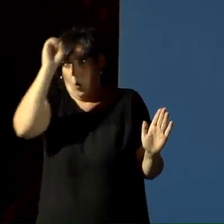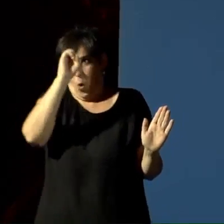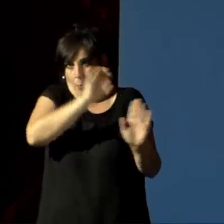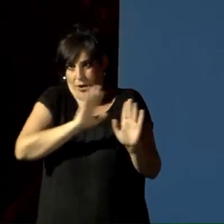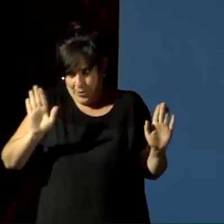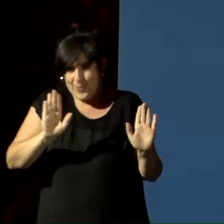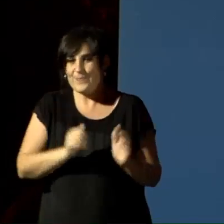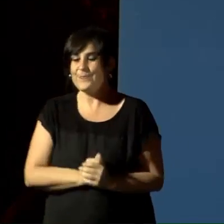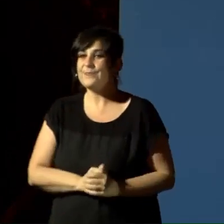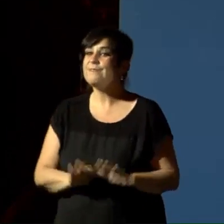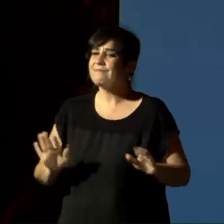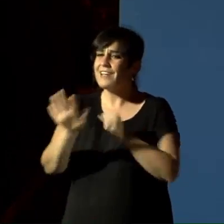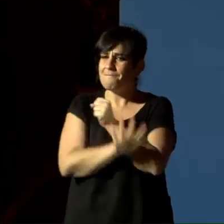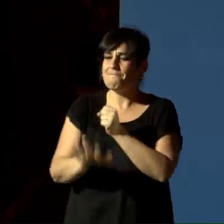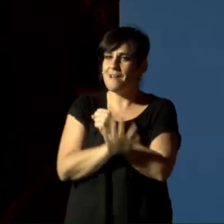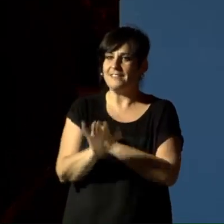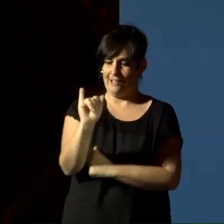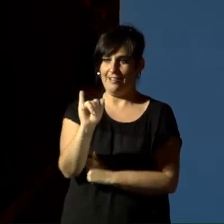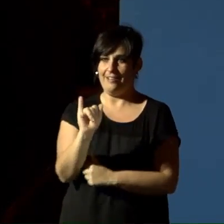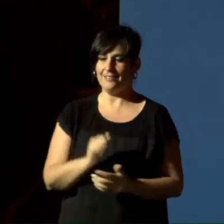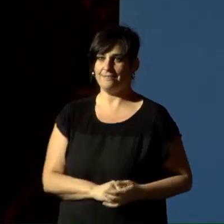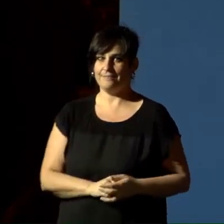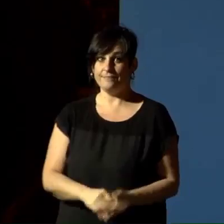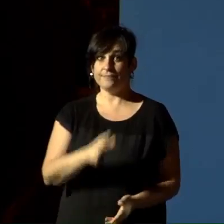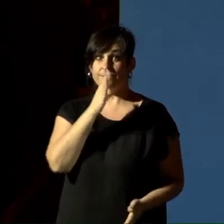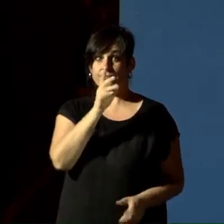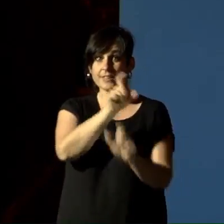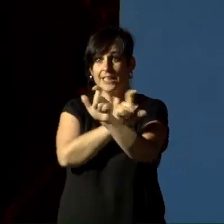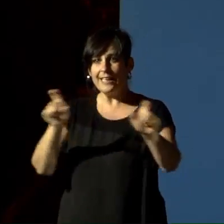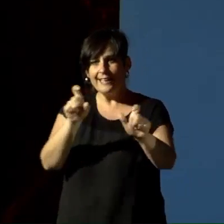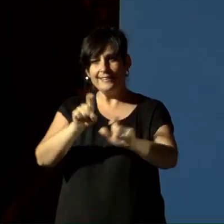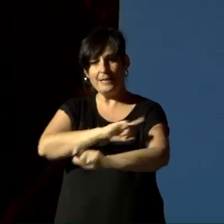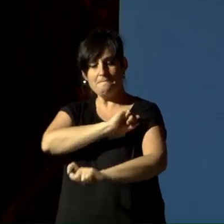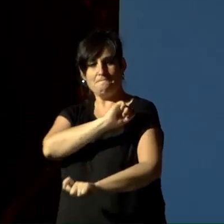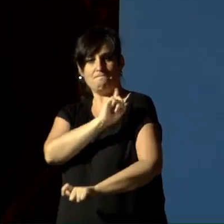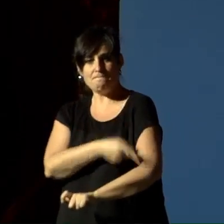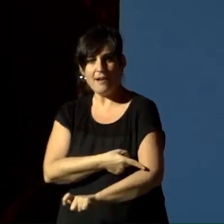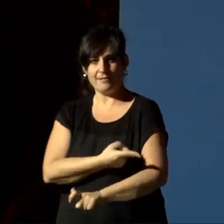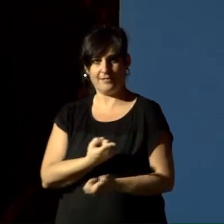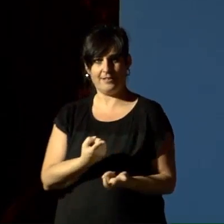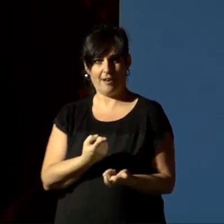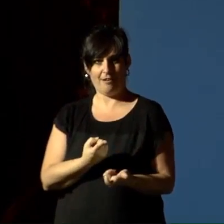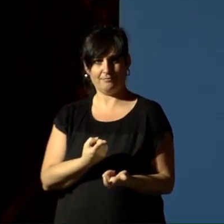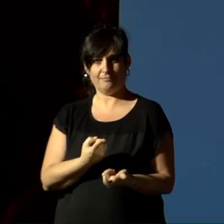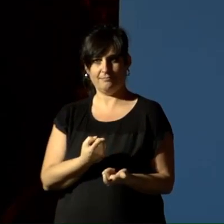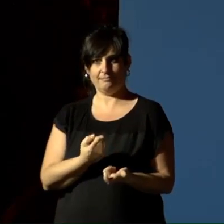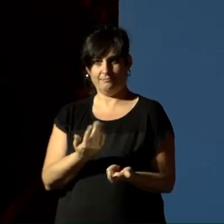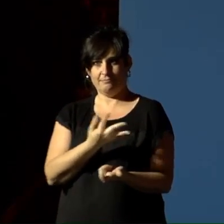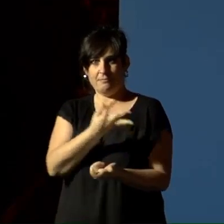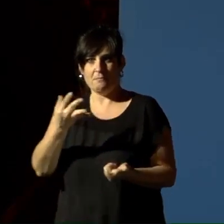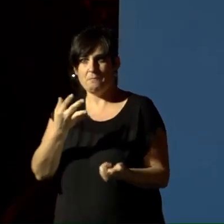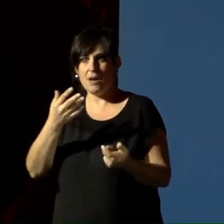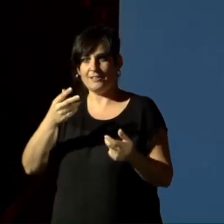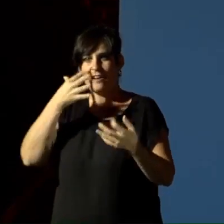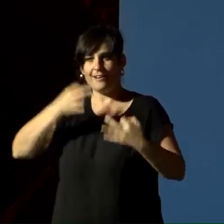pero iso ten un fundamento na coraxe da xente, na valentía da xente, no atrevemento de mirar a realidade social